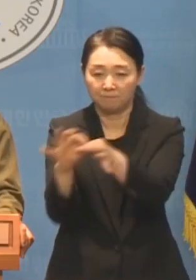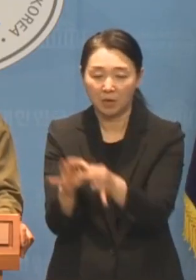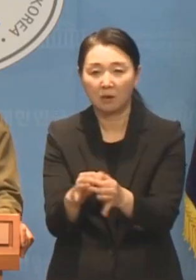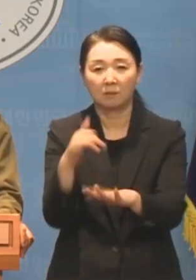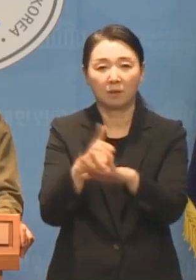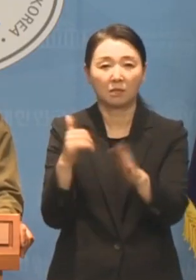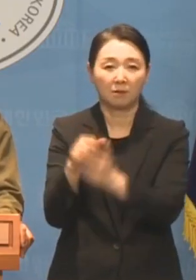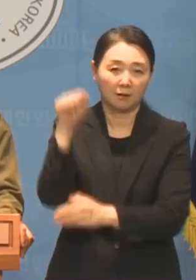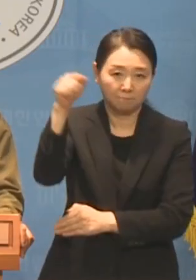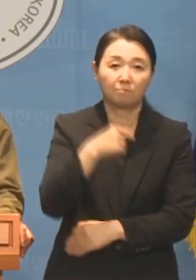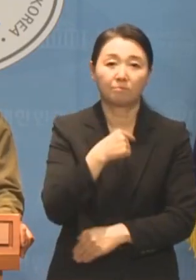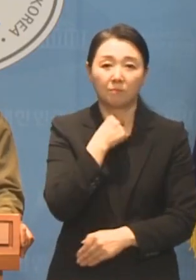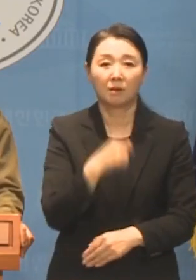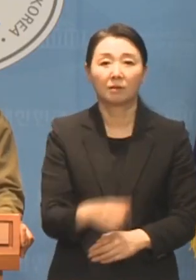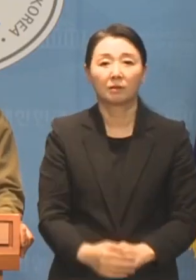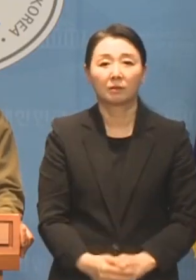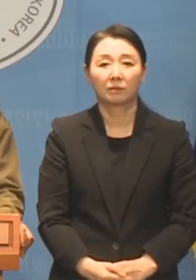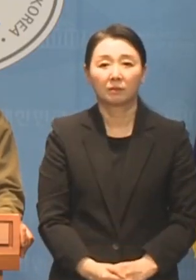싸워나갈 것입니다.